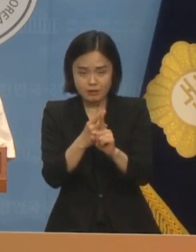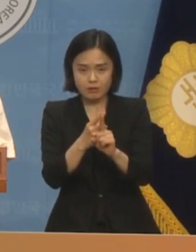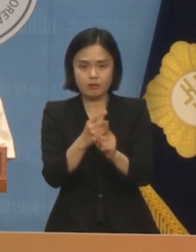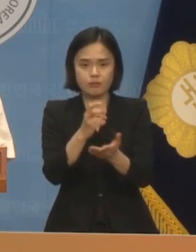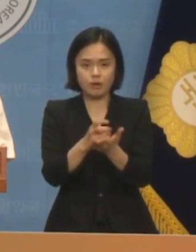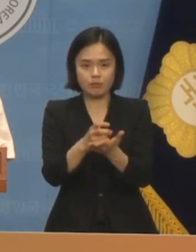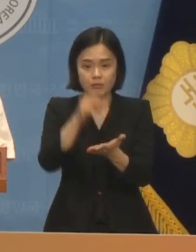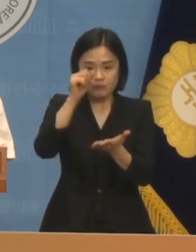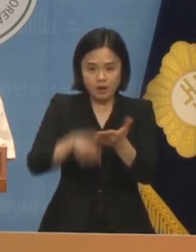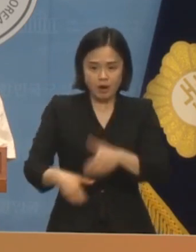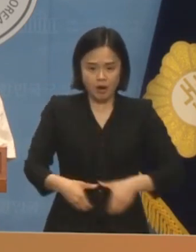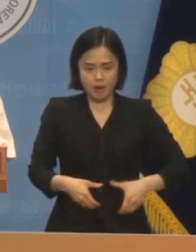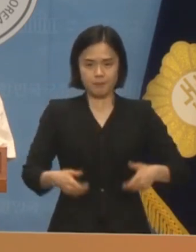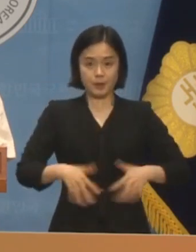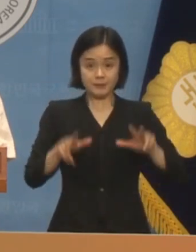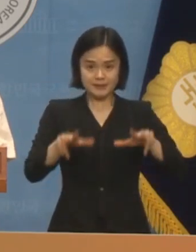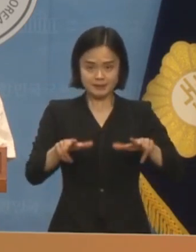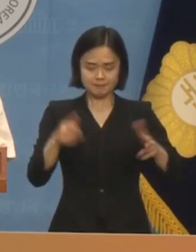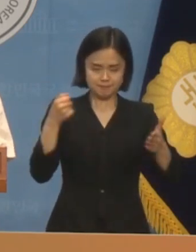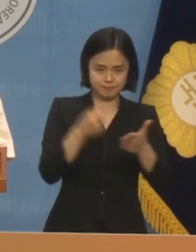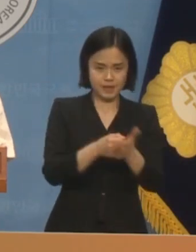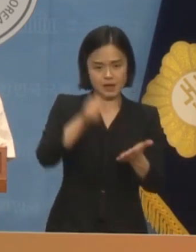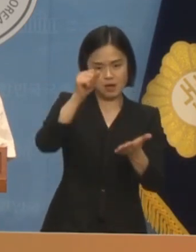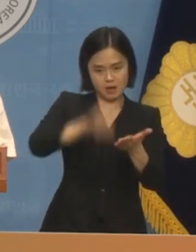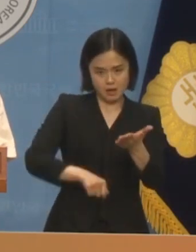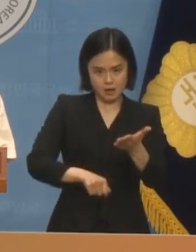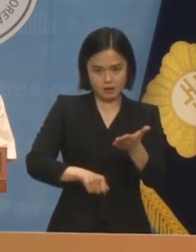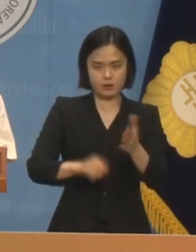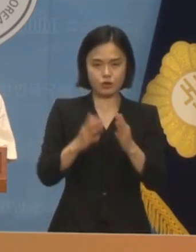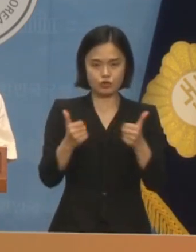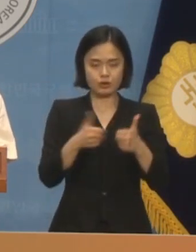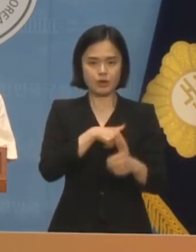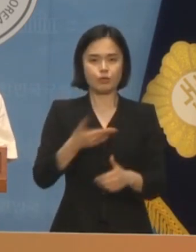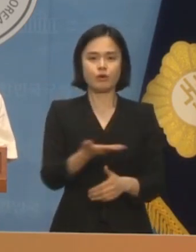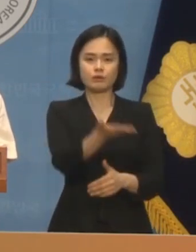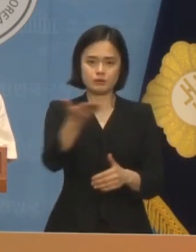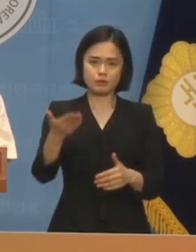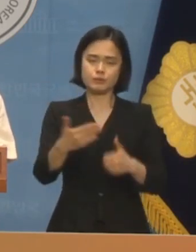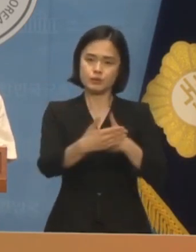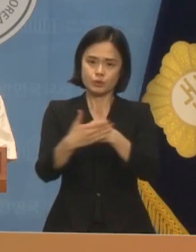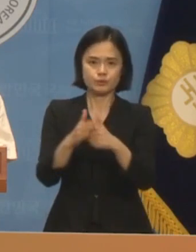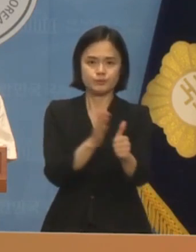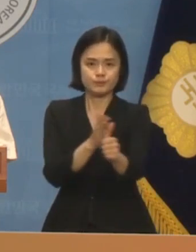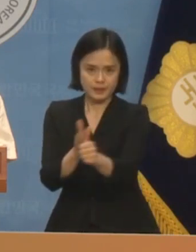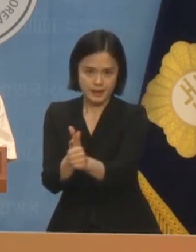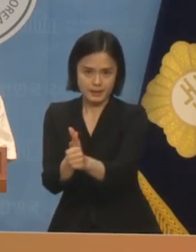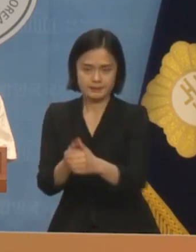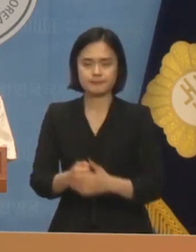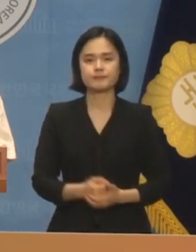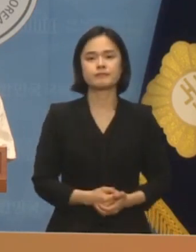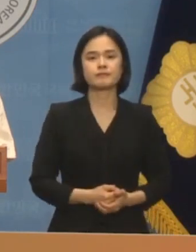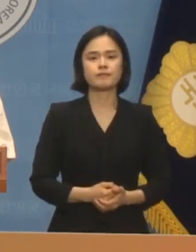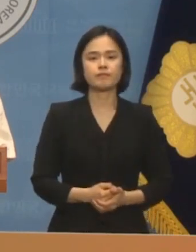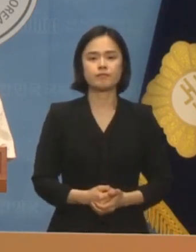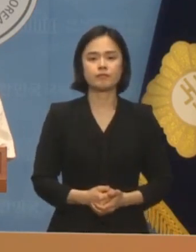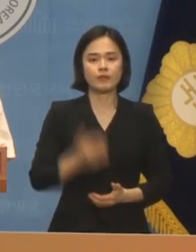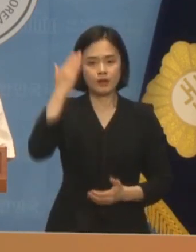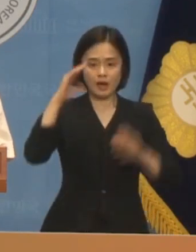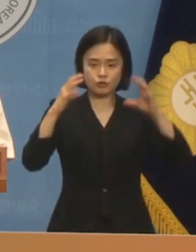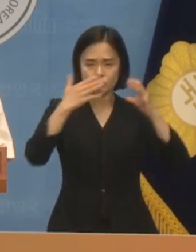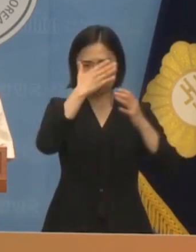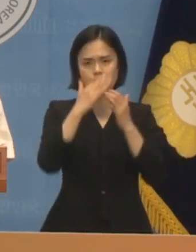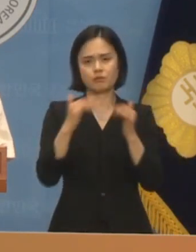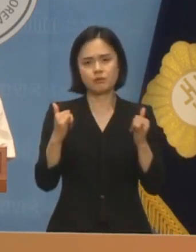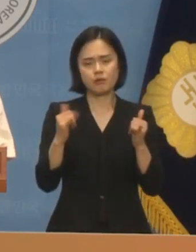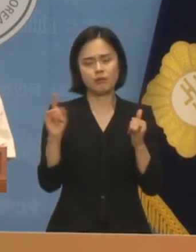국회의원님들의 적극적인 협조를 부탁드립니다. 마련한 목돈도 든든한 뒷배도 없는 것이 대다수 대한민국 청년들의